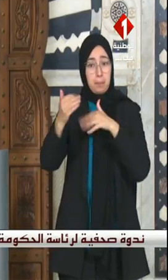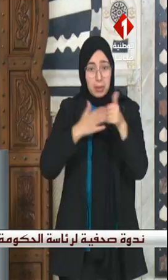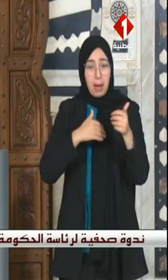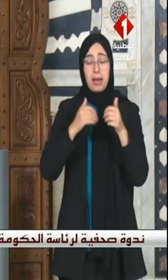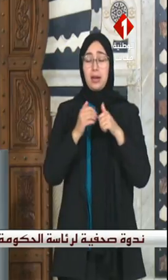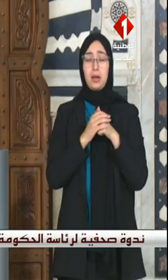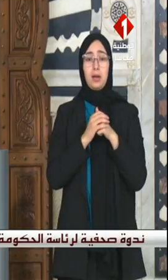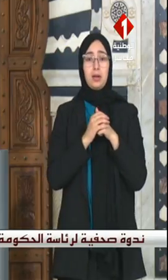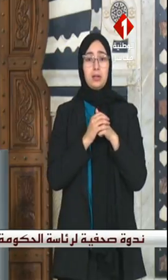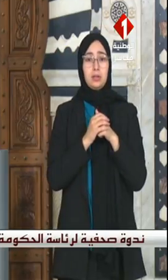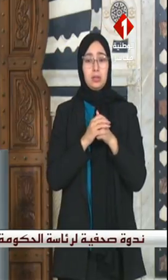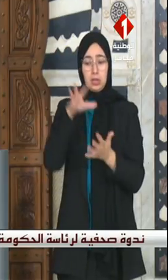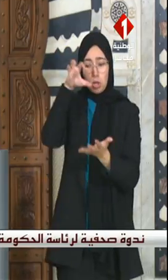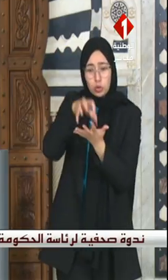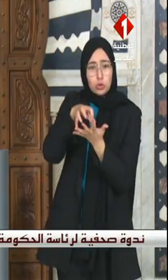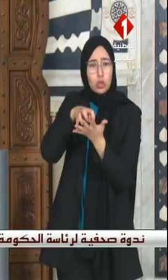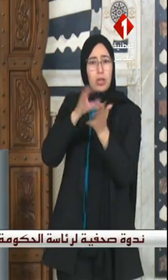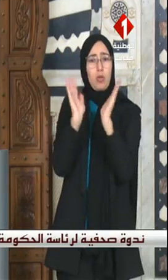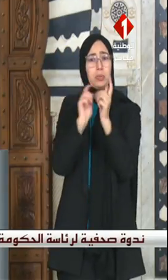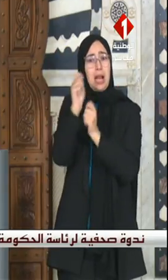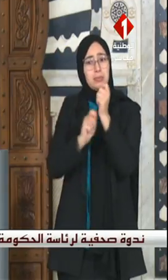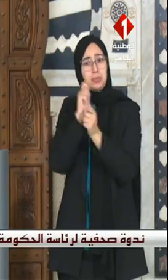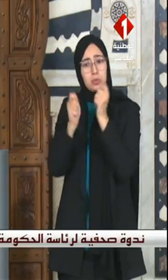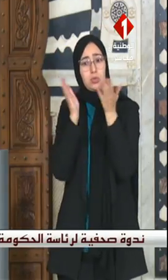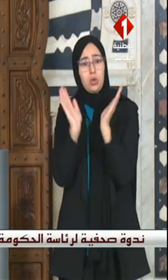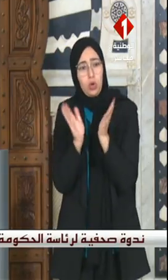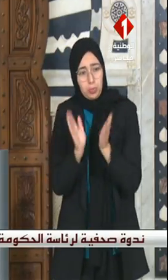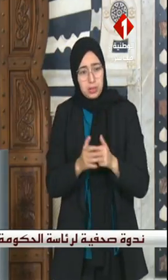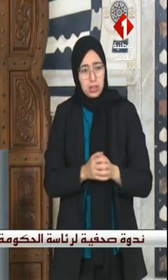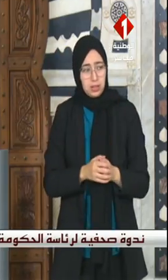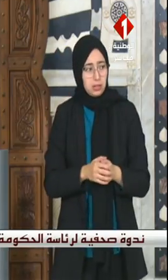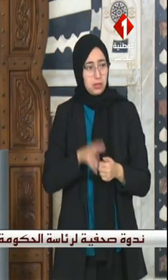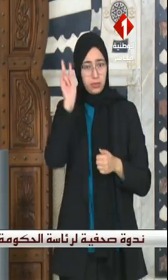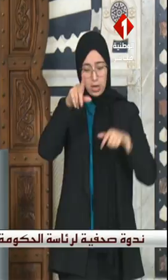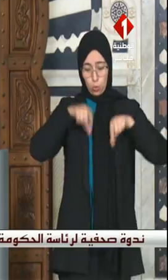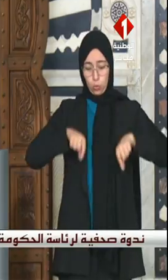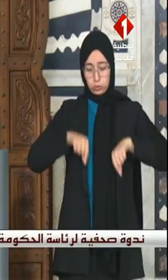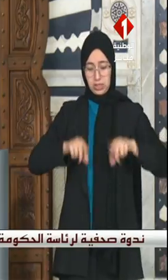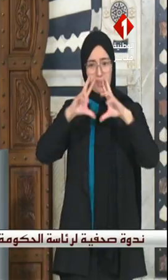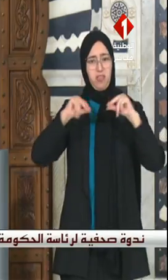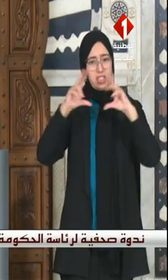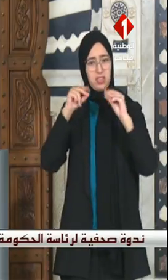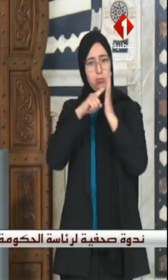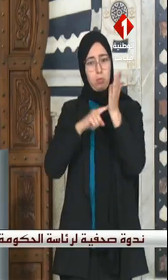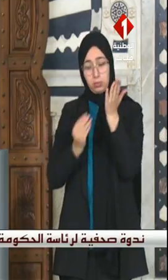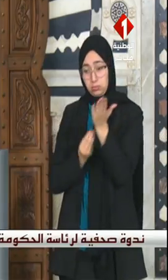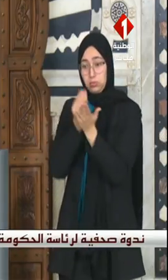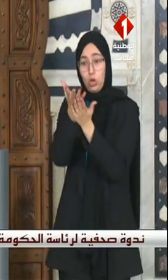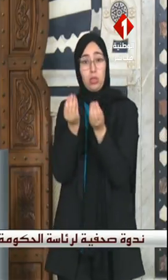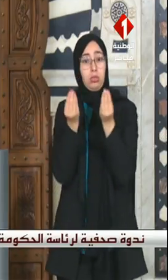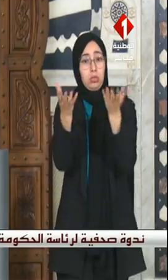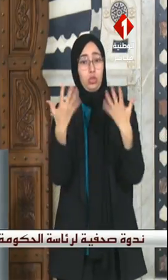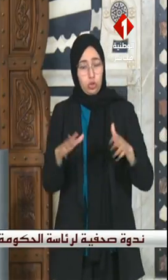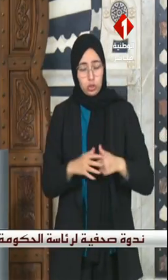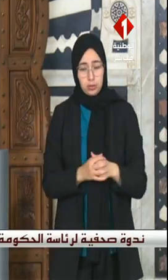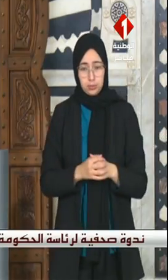المتعلقة بالسنتر كوفيد وإلا تحضير المستشفيات، كان تفضل سيد الوزير وعطاكم المعطيات هذه. فما